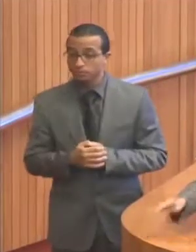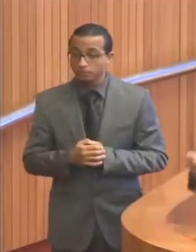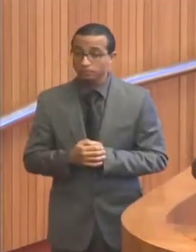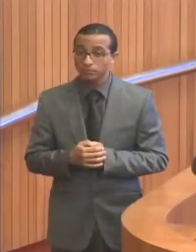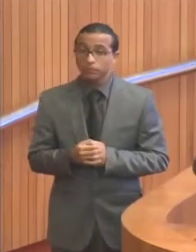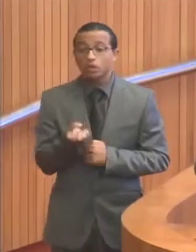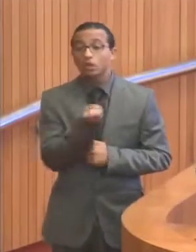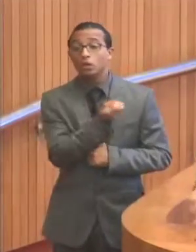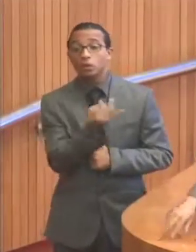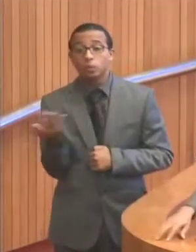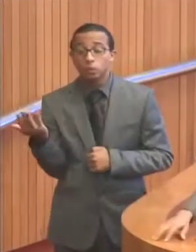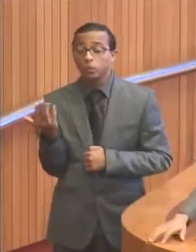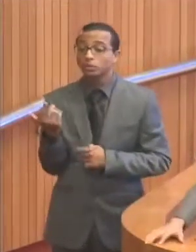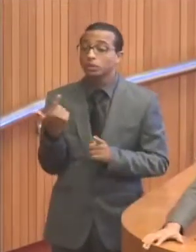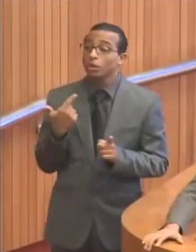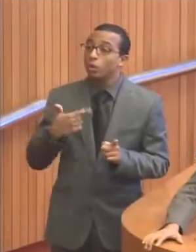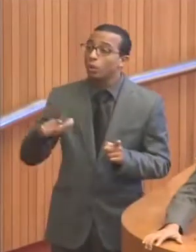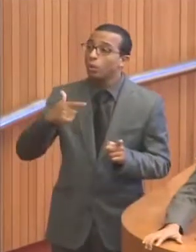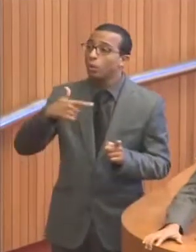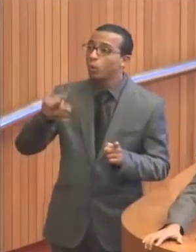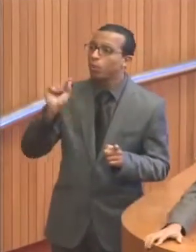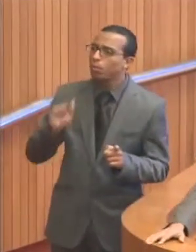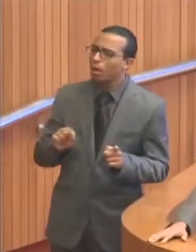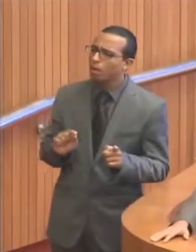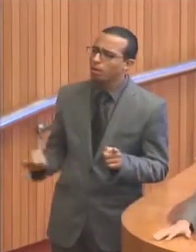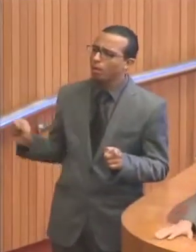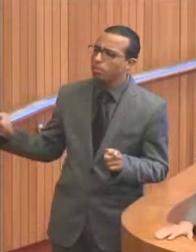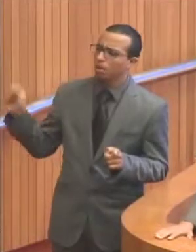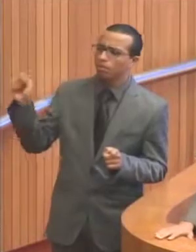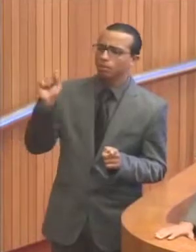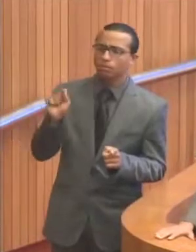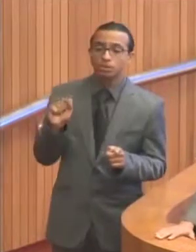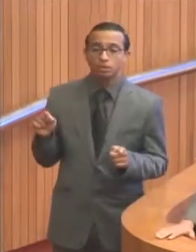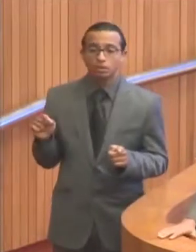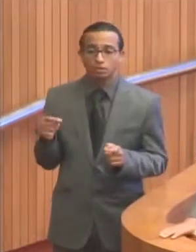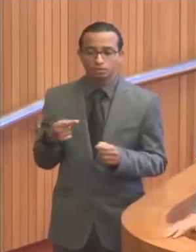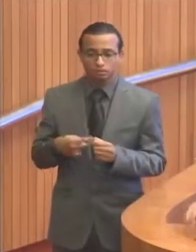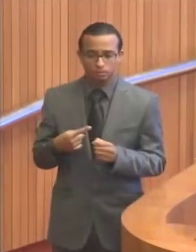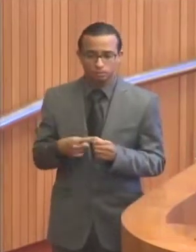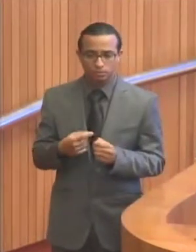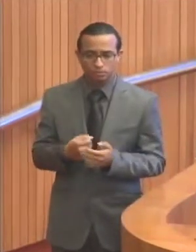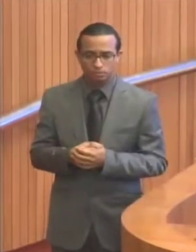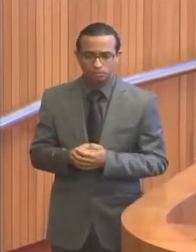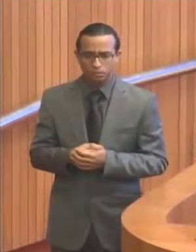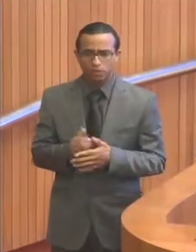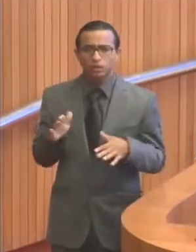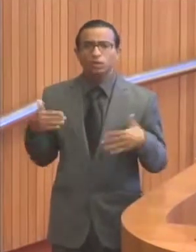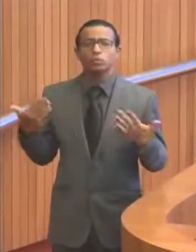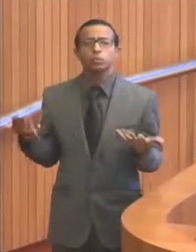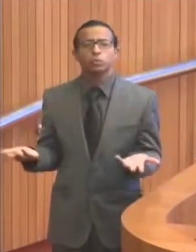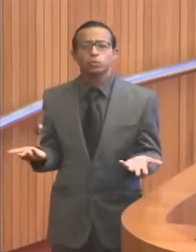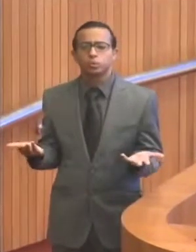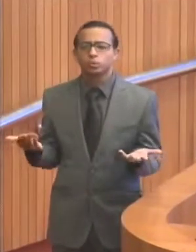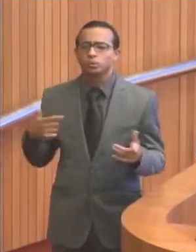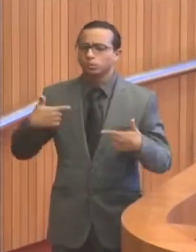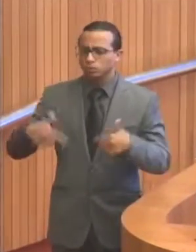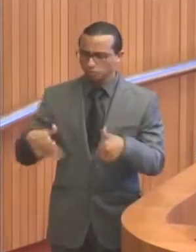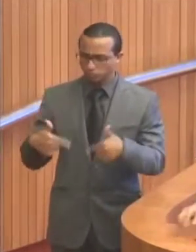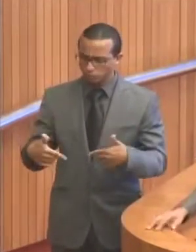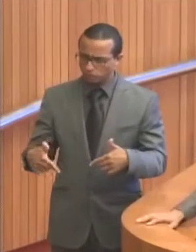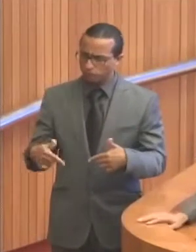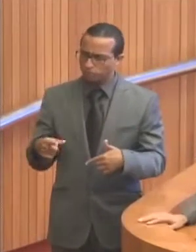E quanto é destinado aos outros municípios? Qual foi a ação do